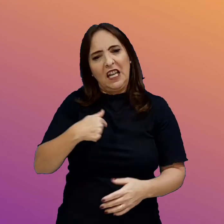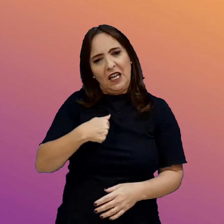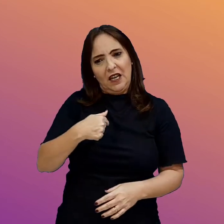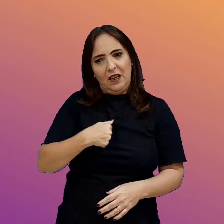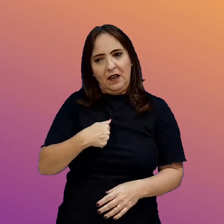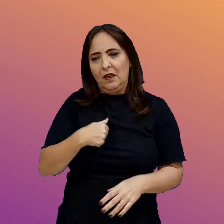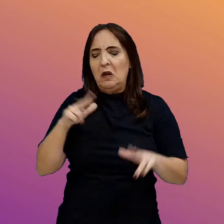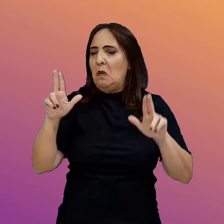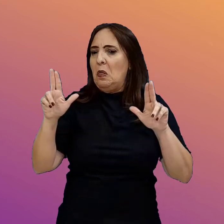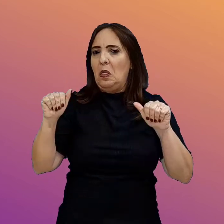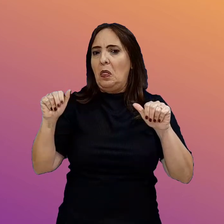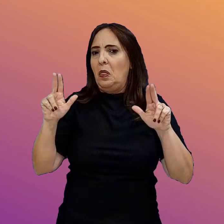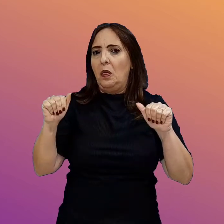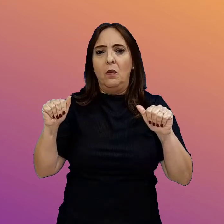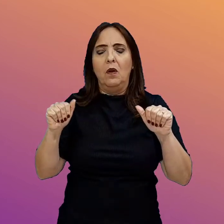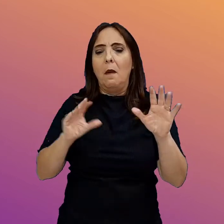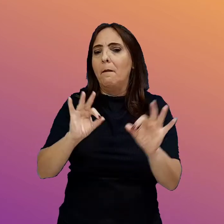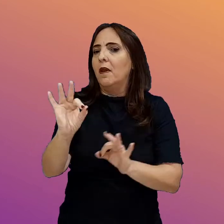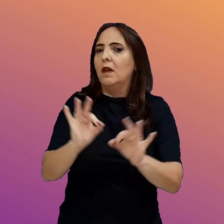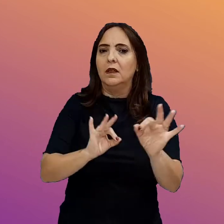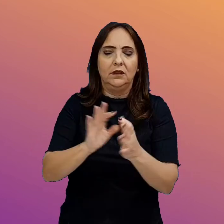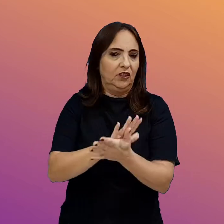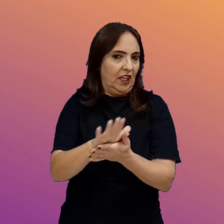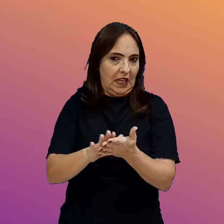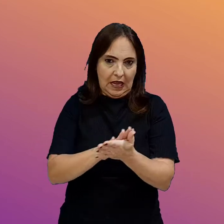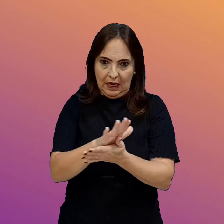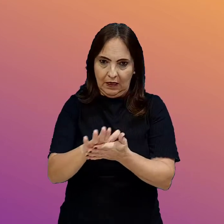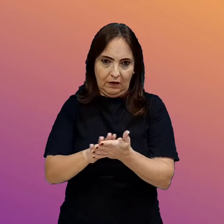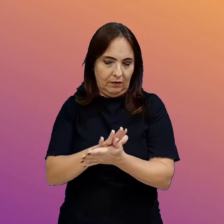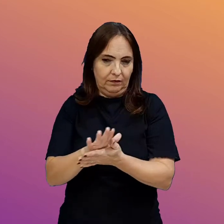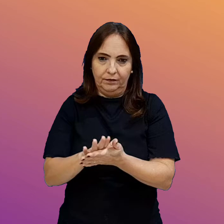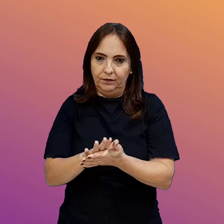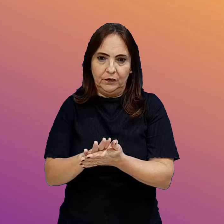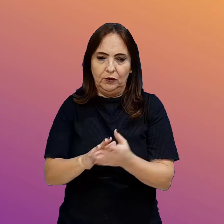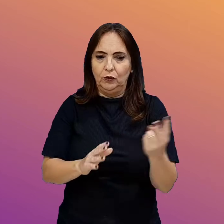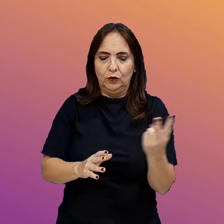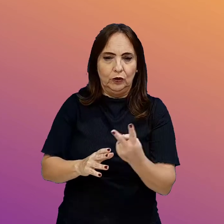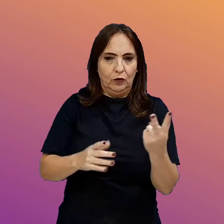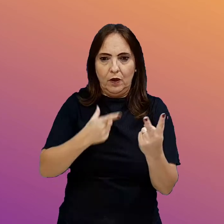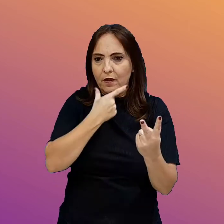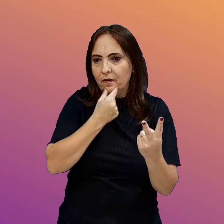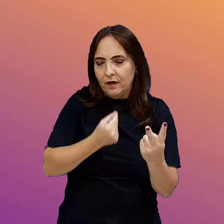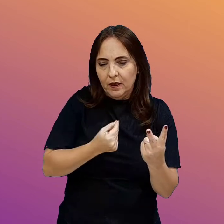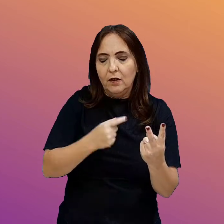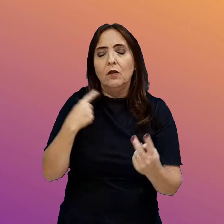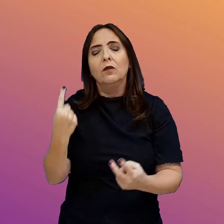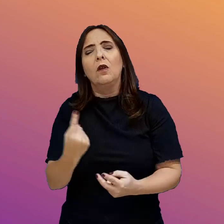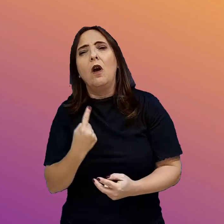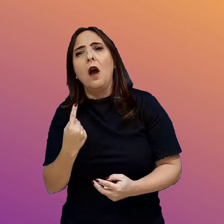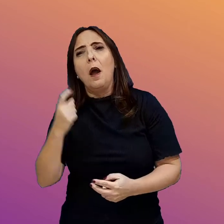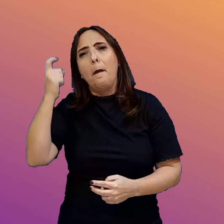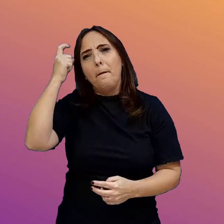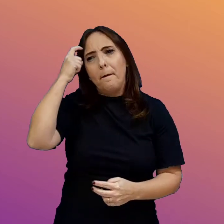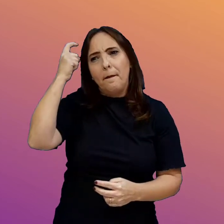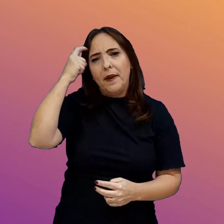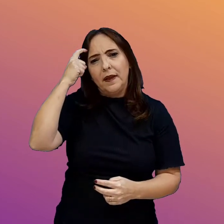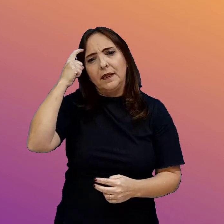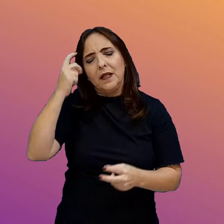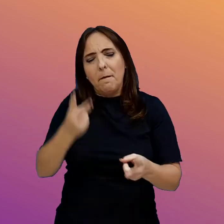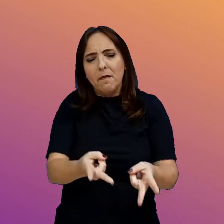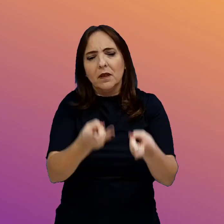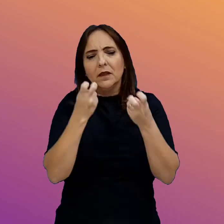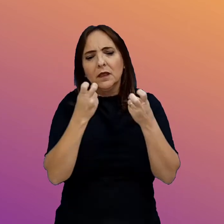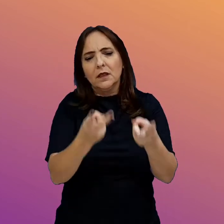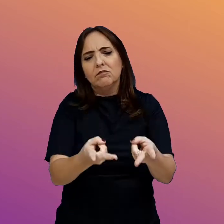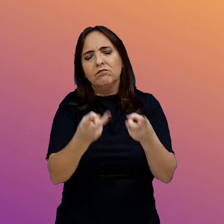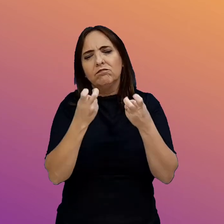eu nunca planejei nada disso, assim, em termos dos dois meninos, né? A gente tem a